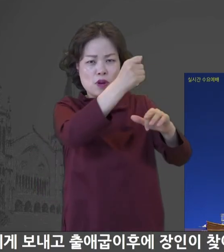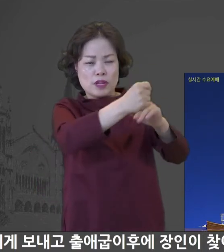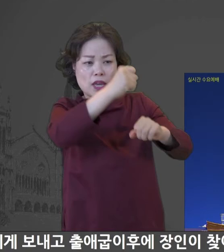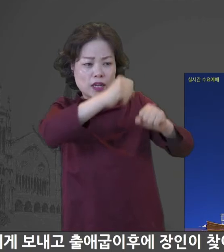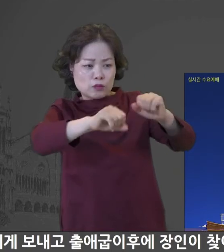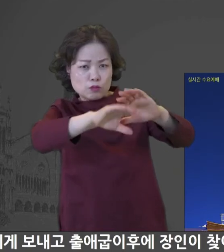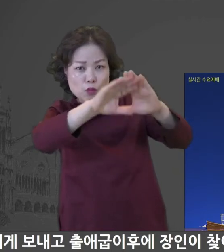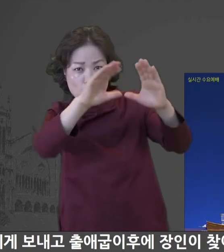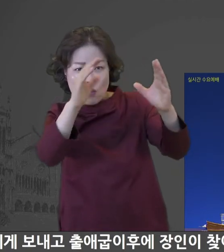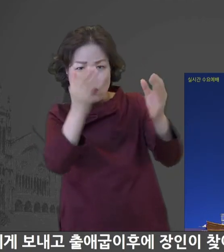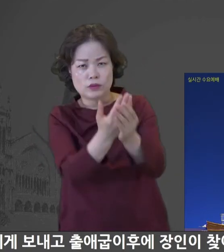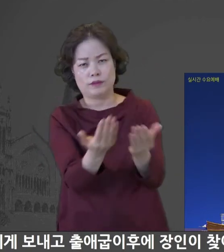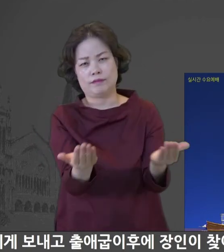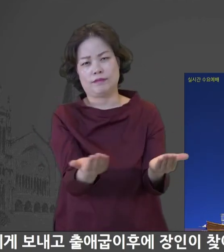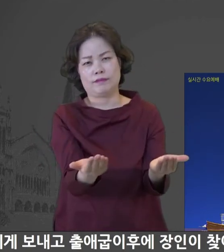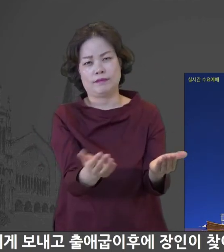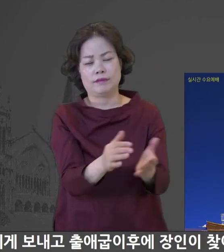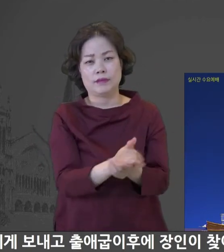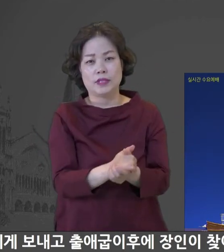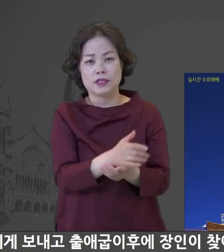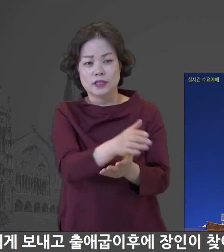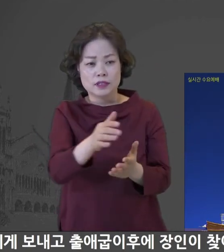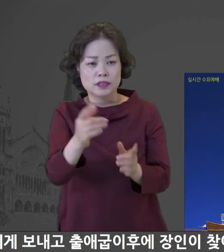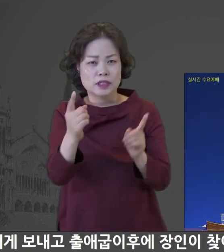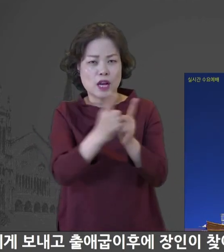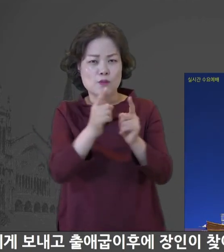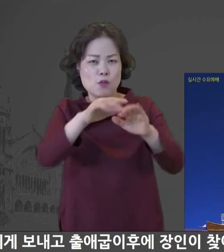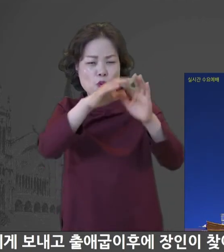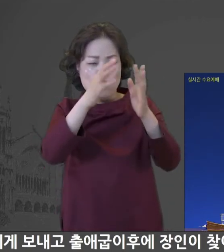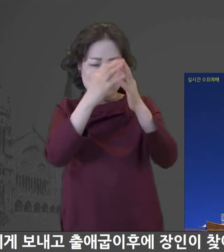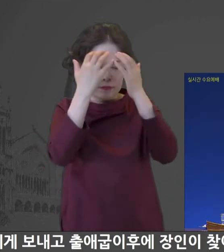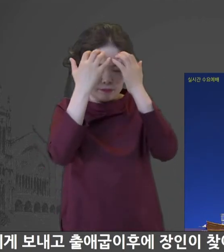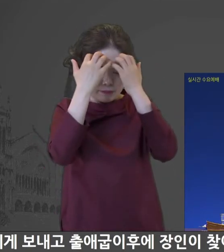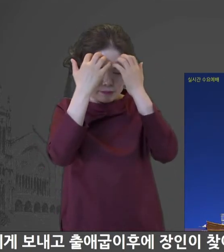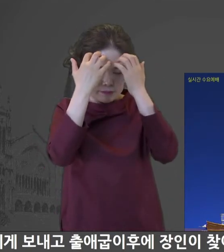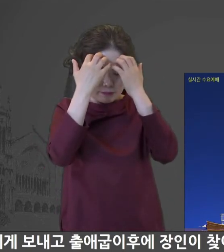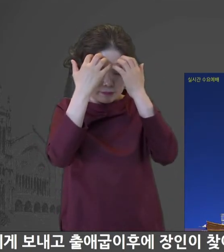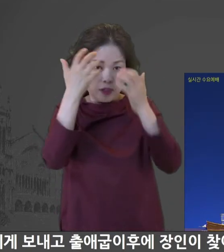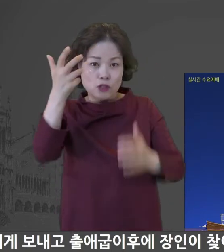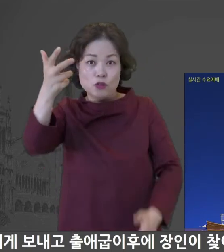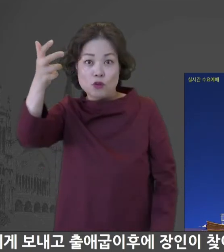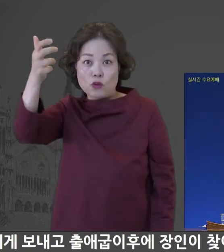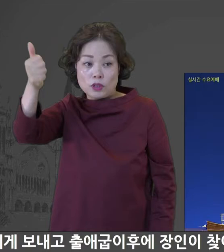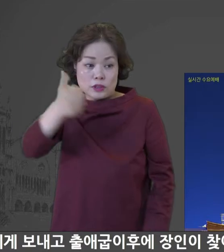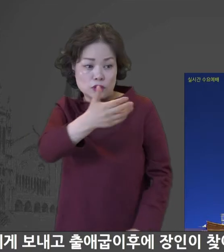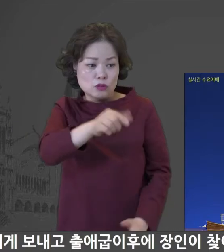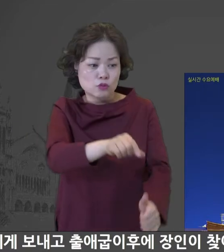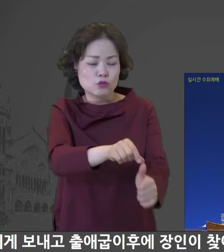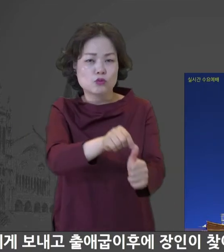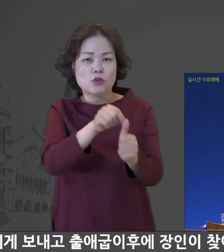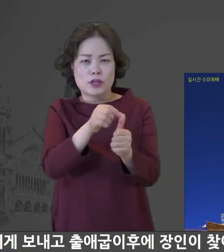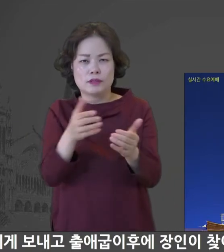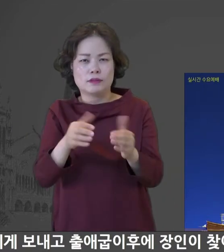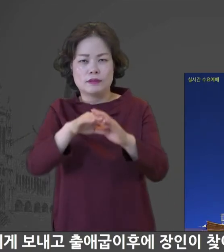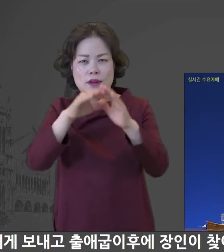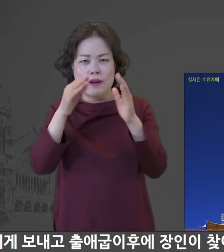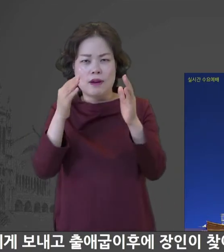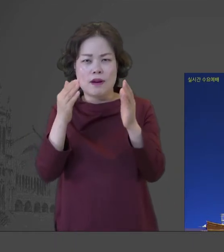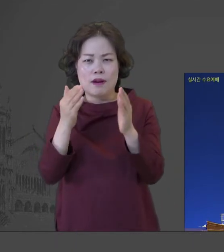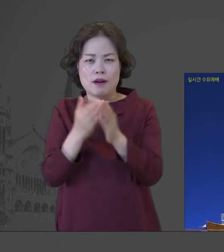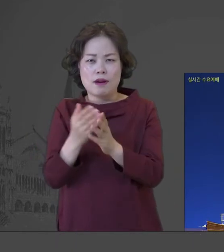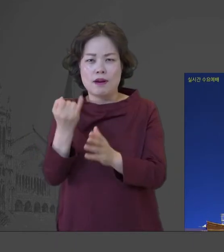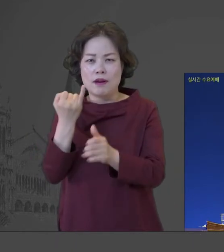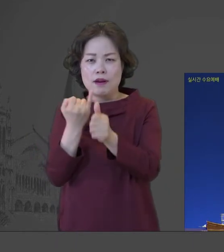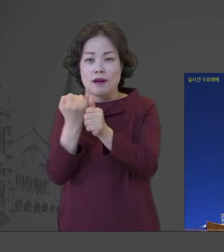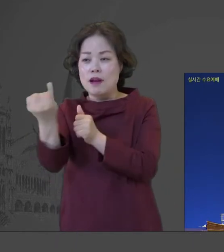행하신 모든 일과 길에서 그들의 당한 모든 고난과 여호와께서 그들을 구원하신 일을 다 그